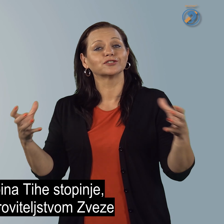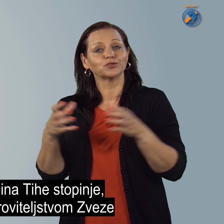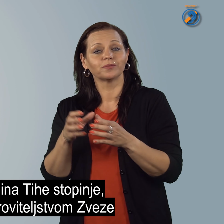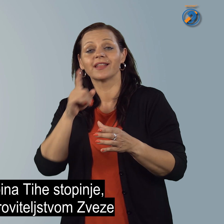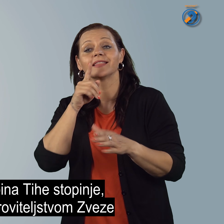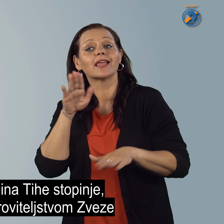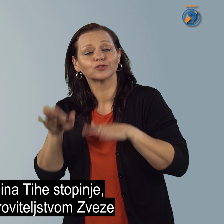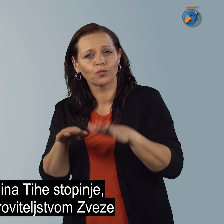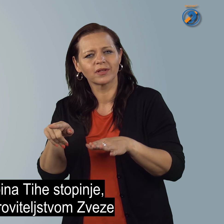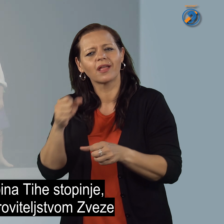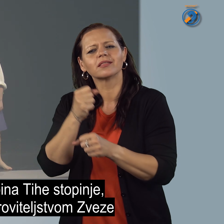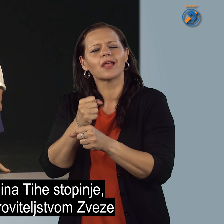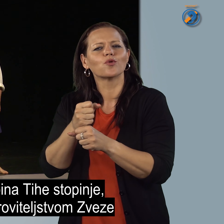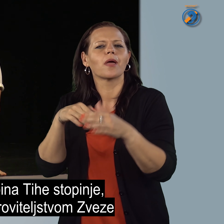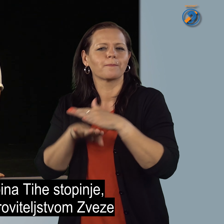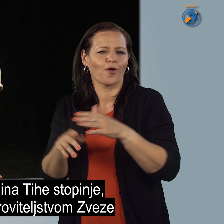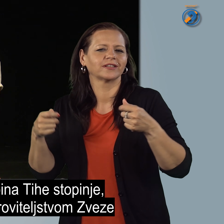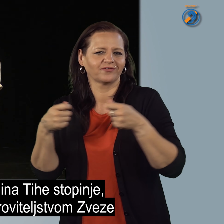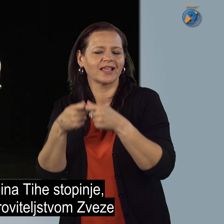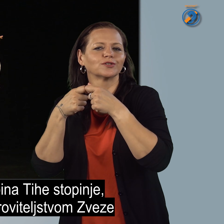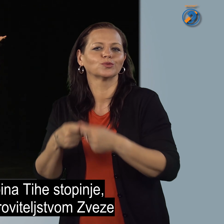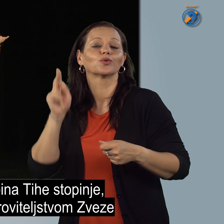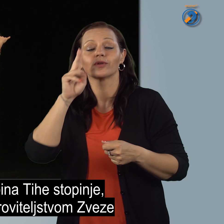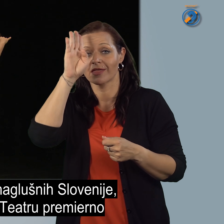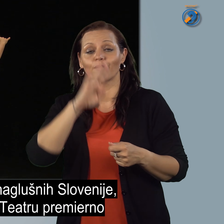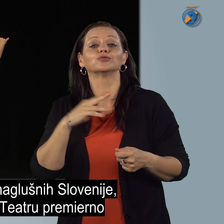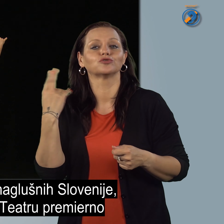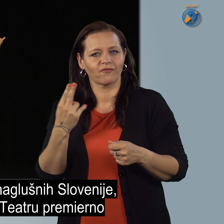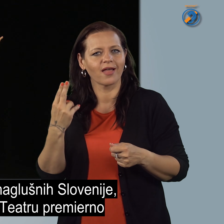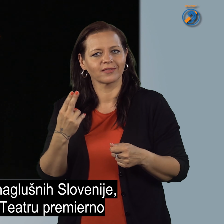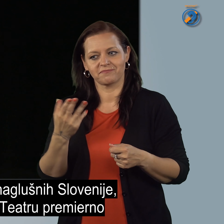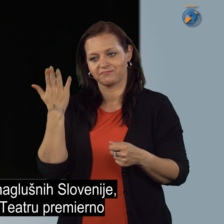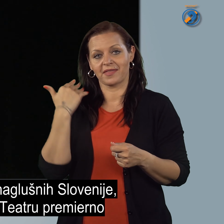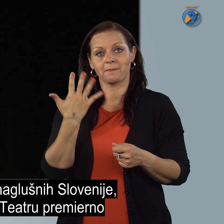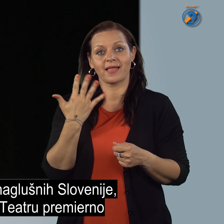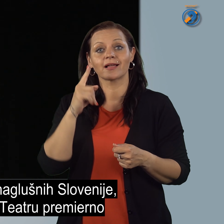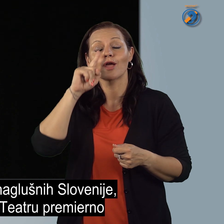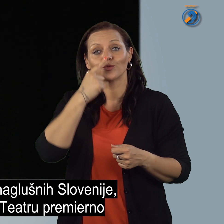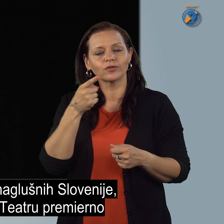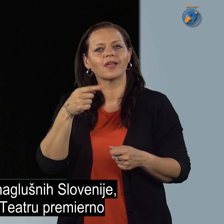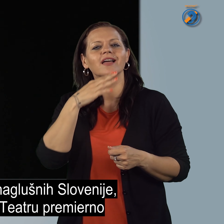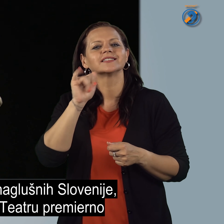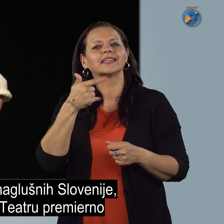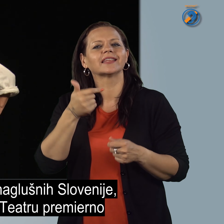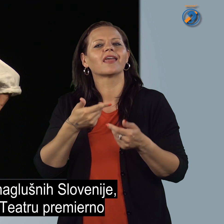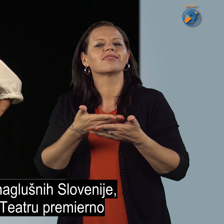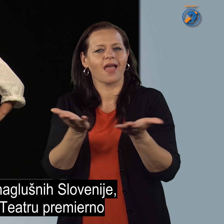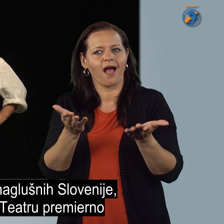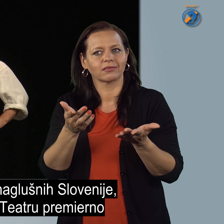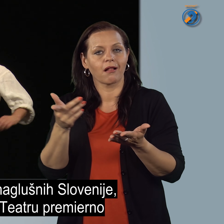Gledališka skupina Tihe stopinje, ki deluje pod pokroviteljstvom Zveze društev gluhih in naglušnih Slovenije, je 5. junija